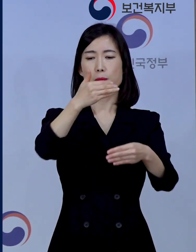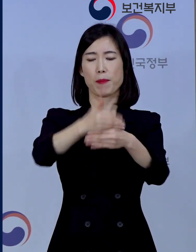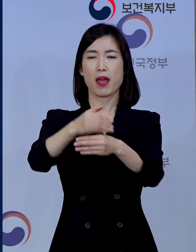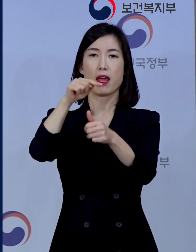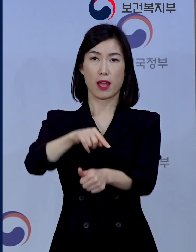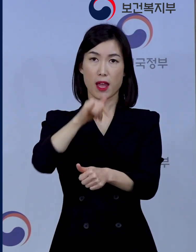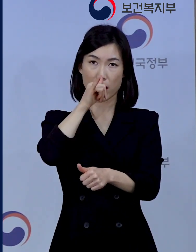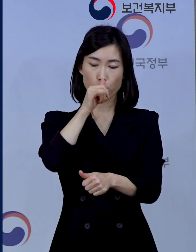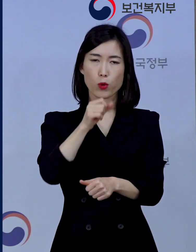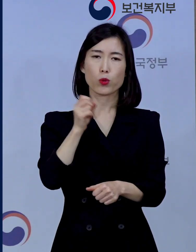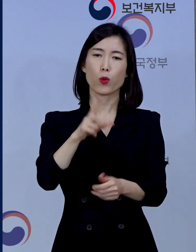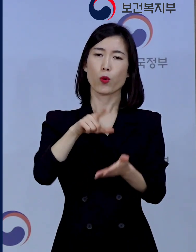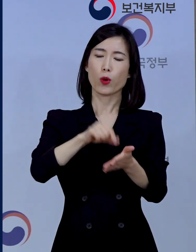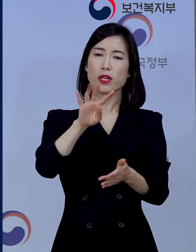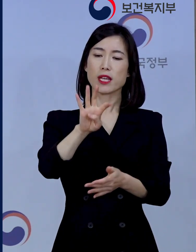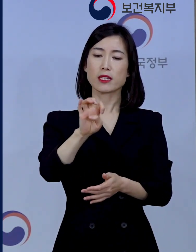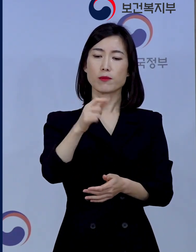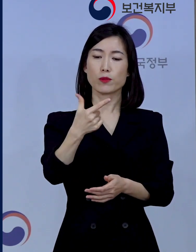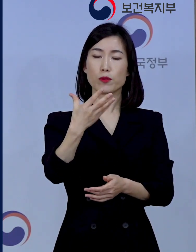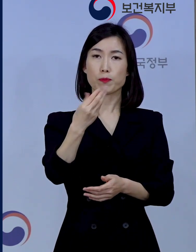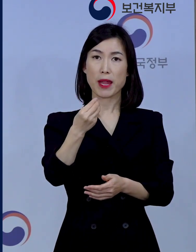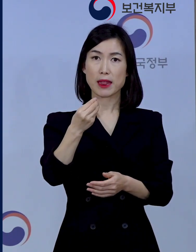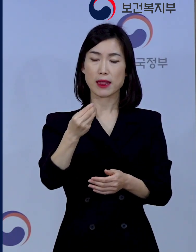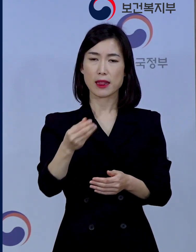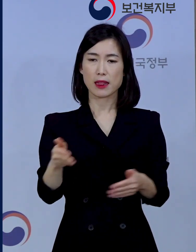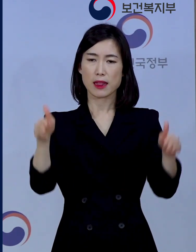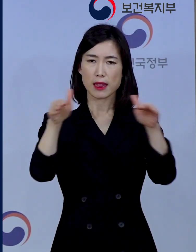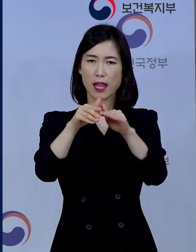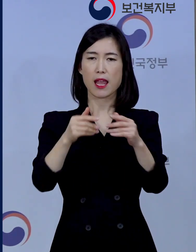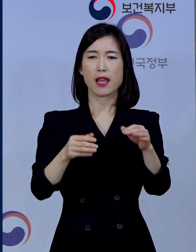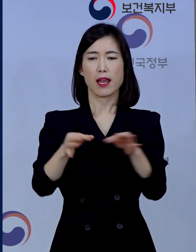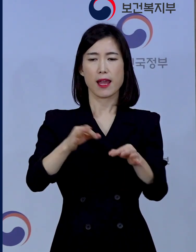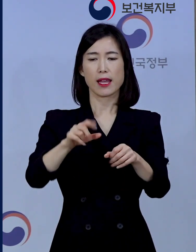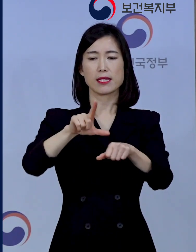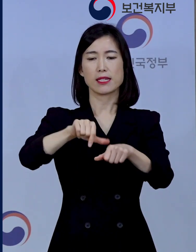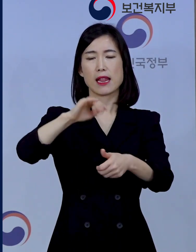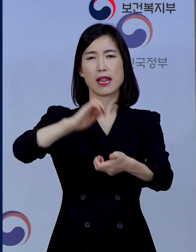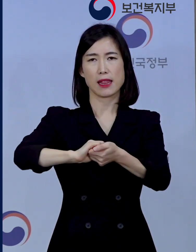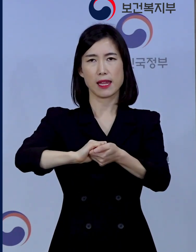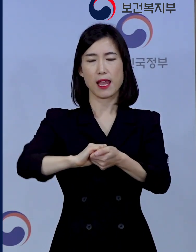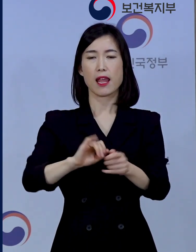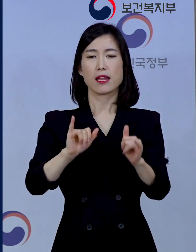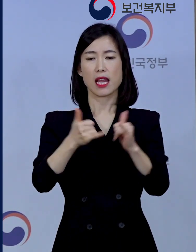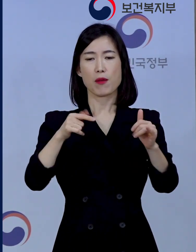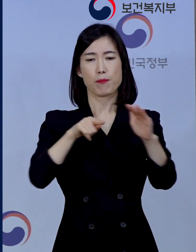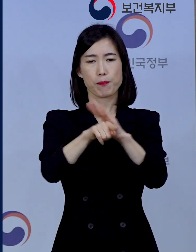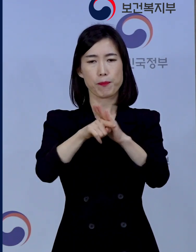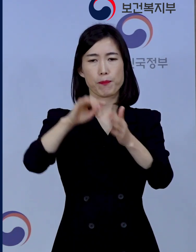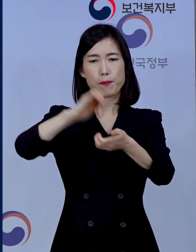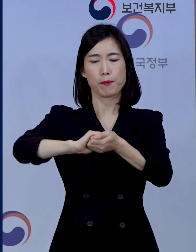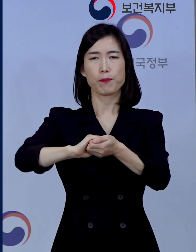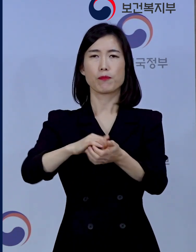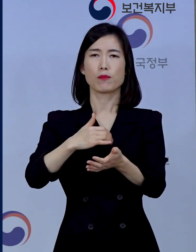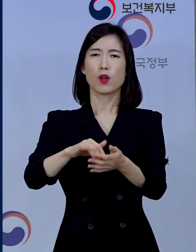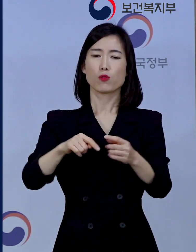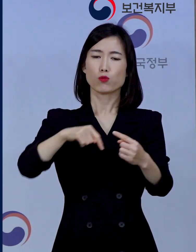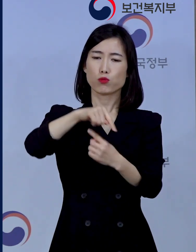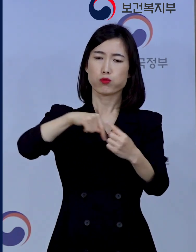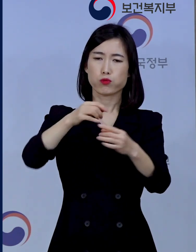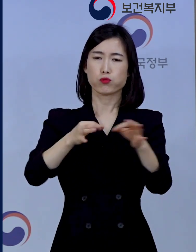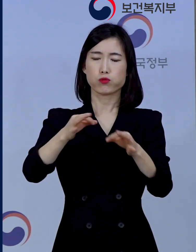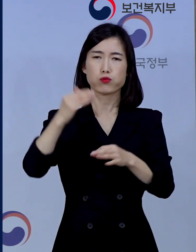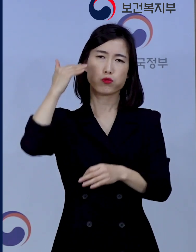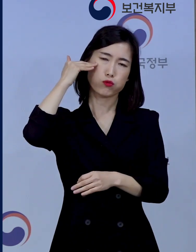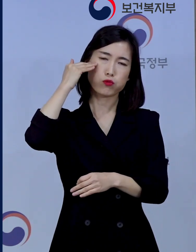영업이 중단되며 약 46만 개의 시설이 영업시간이 제한되거나 인원이 한정되는 등